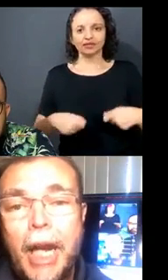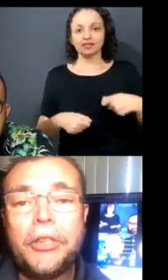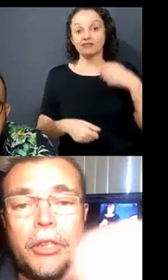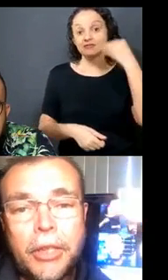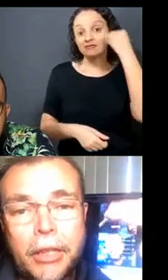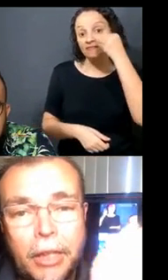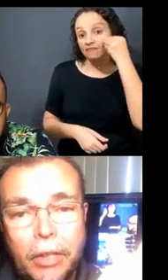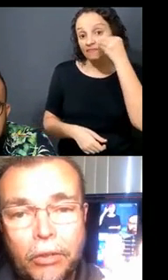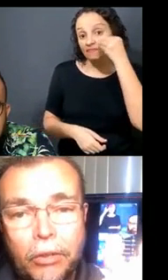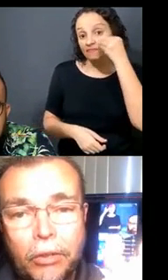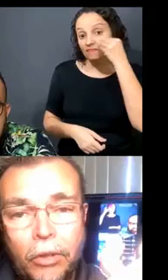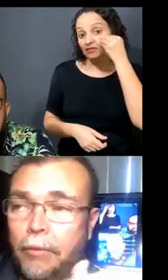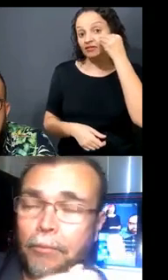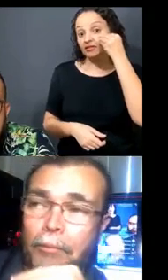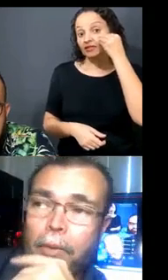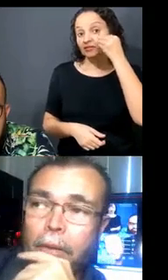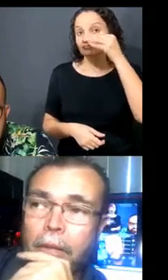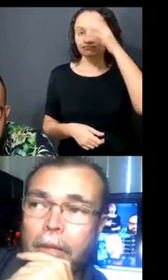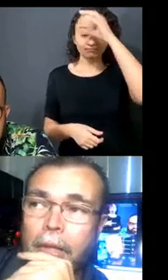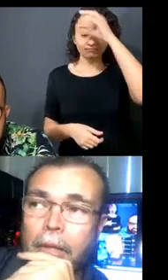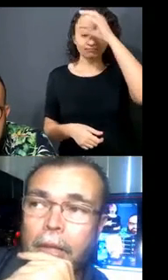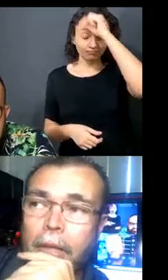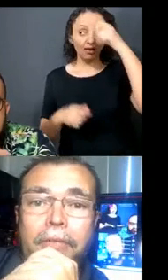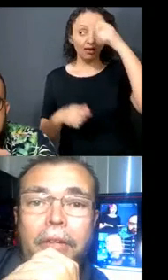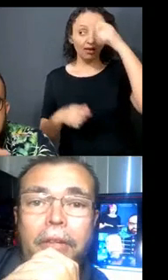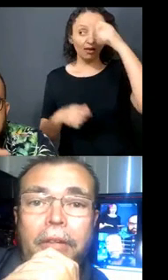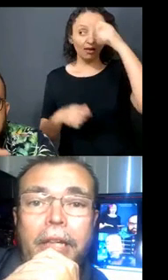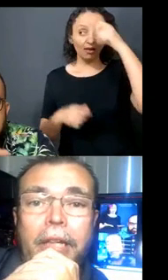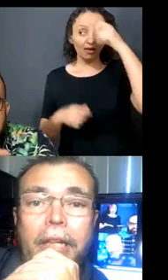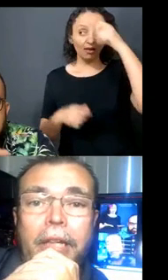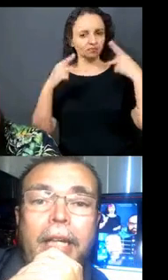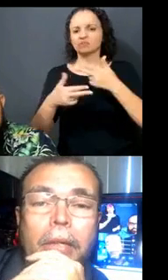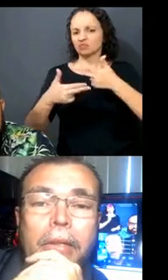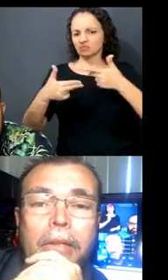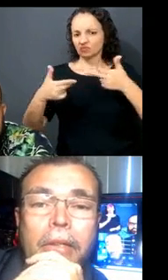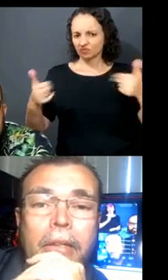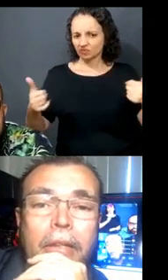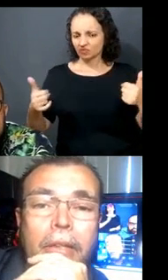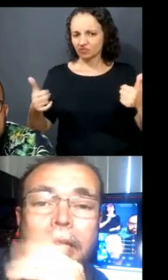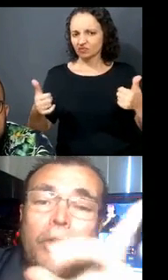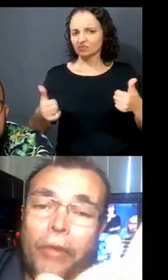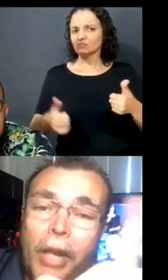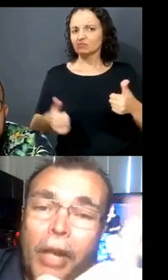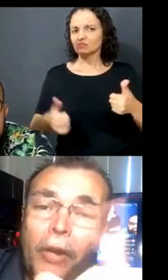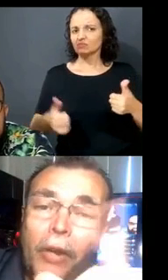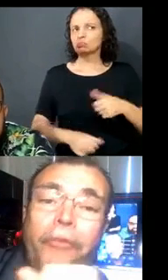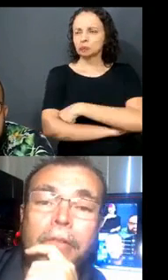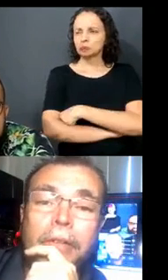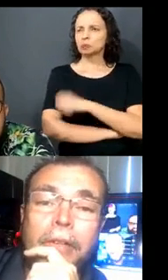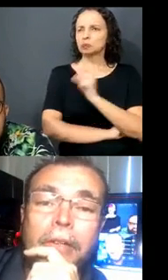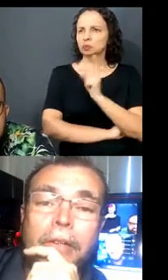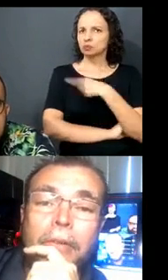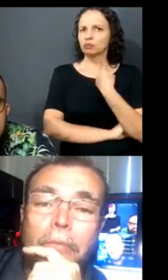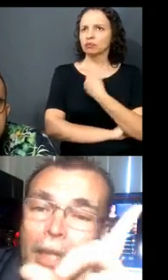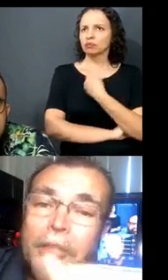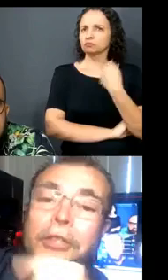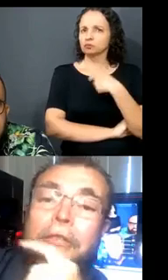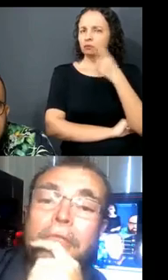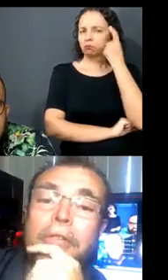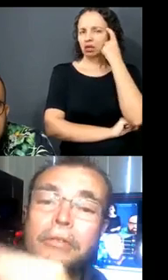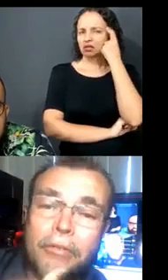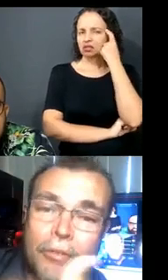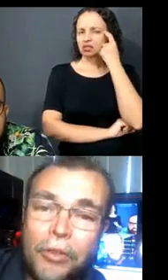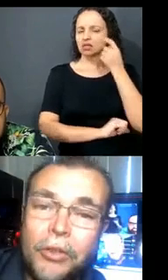mensagens que está tendo agora, para a gente falar assim, caramba, não é o fim,